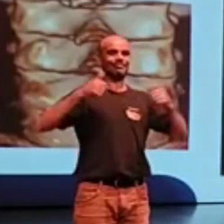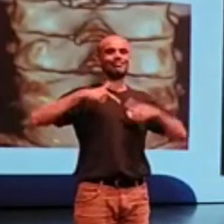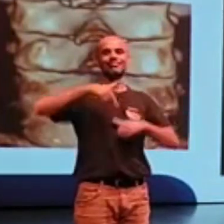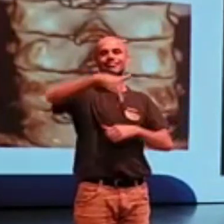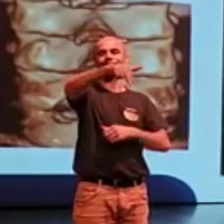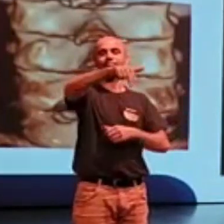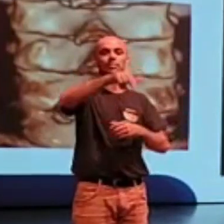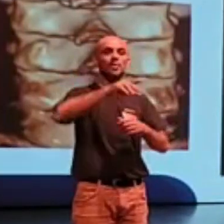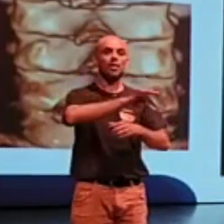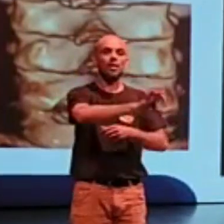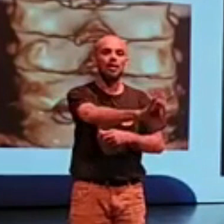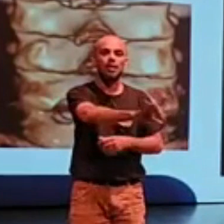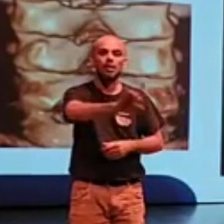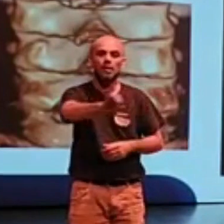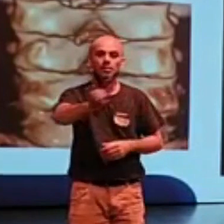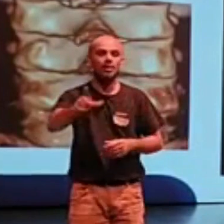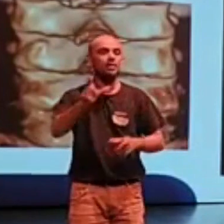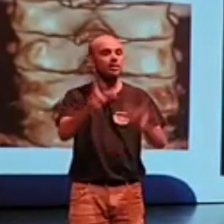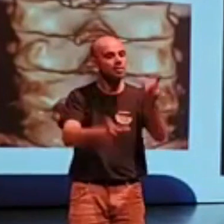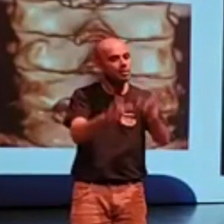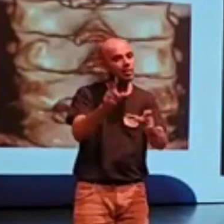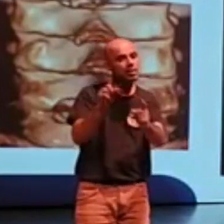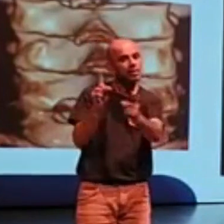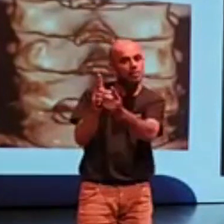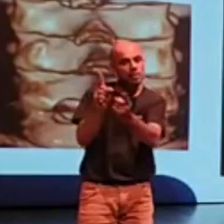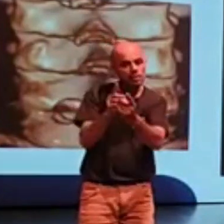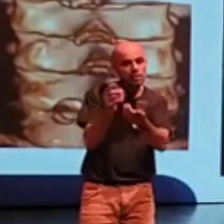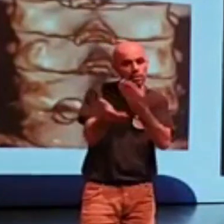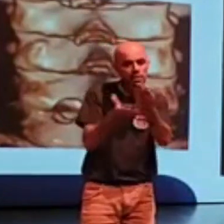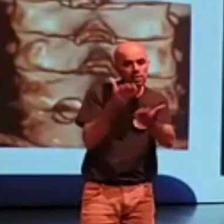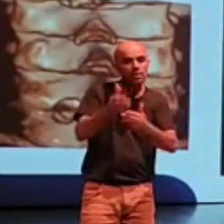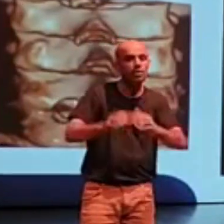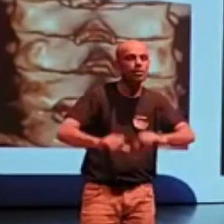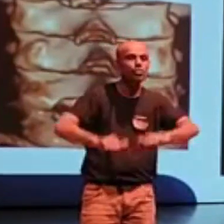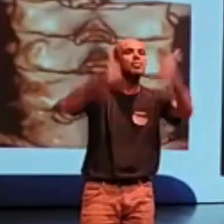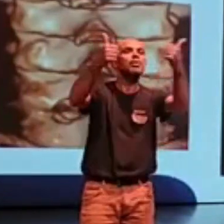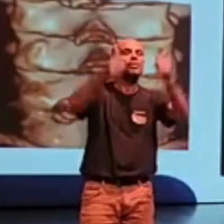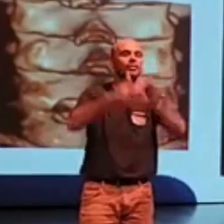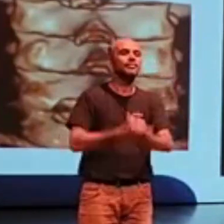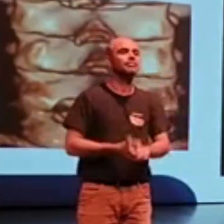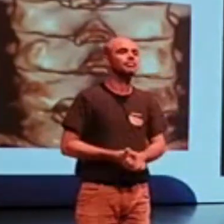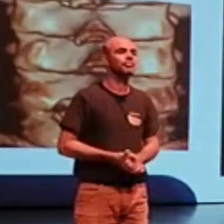Cada paciente tem sua peculiaridade, cada paciente tem que ser tratado da melhor forma possível.